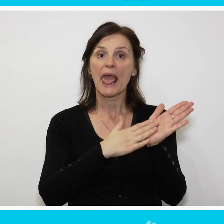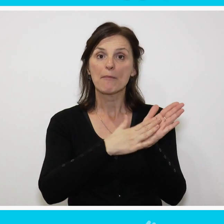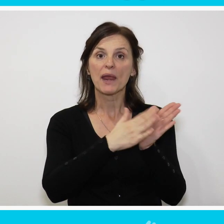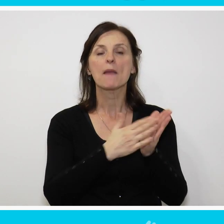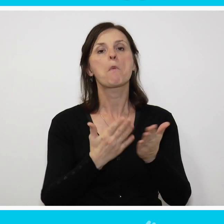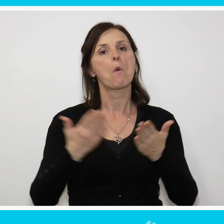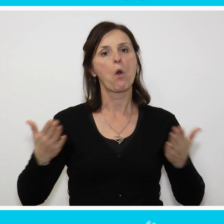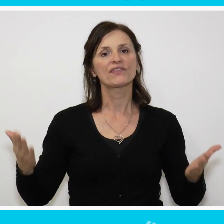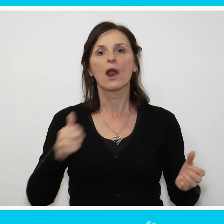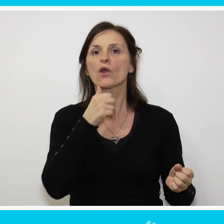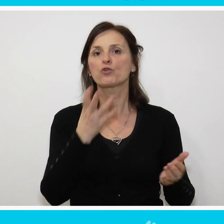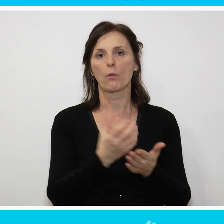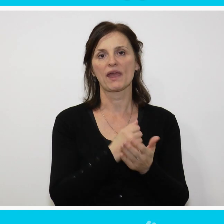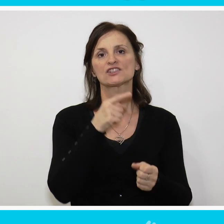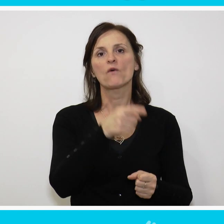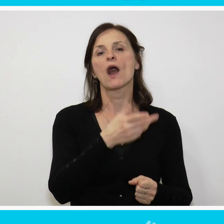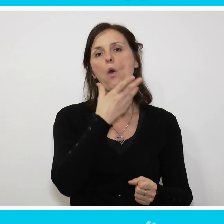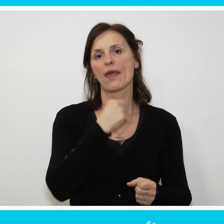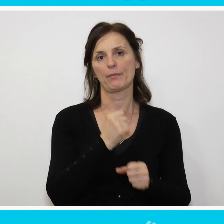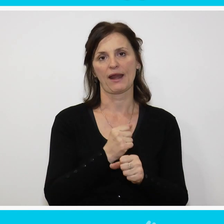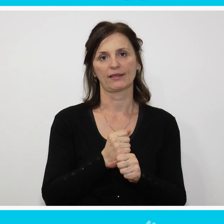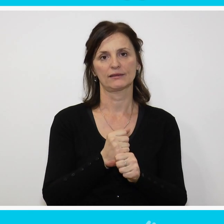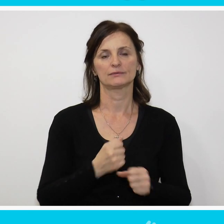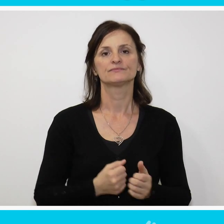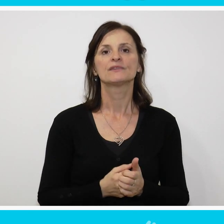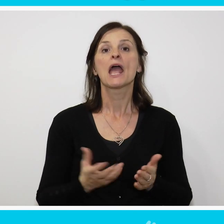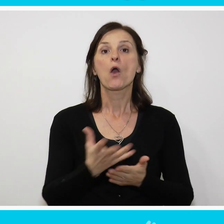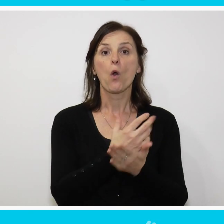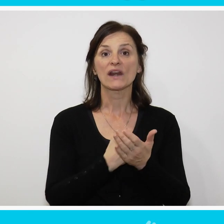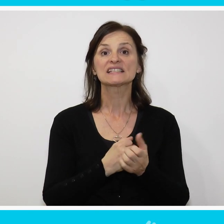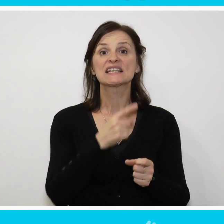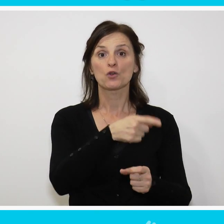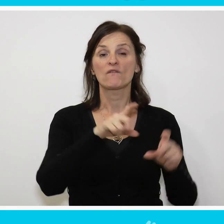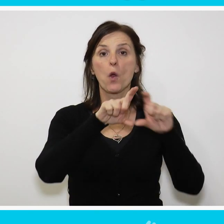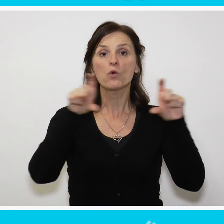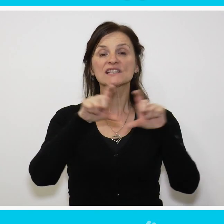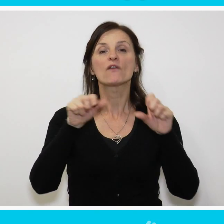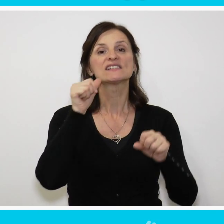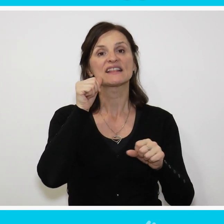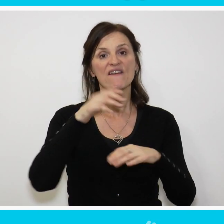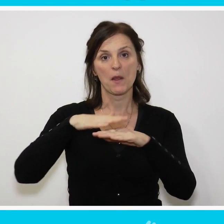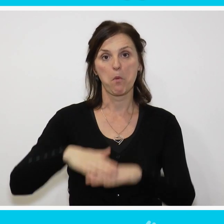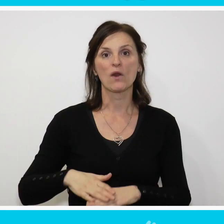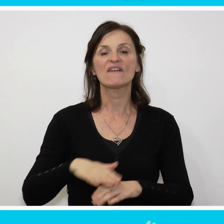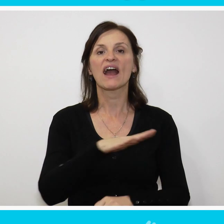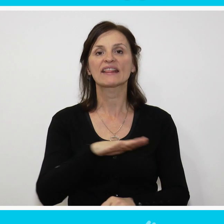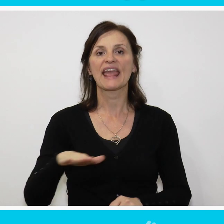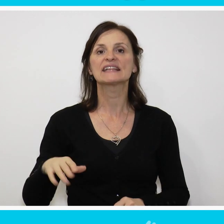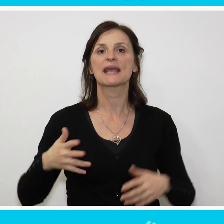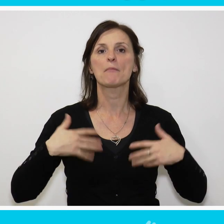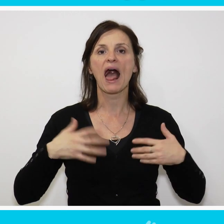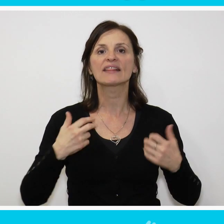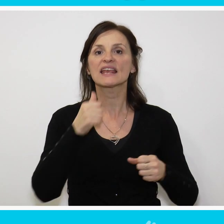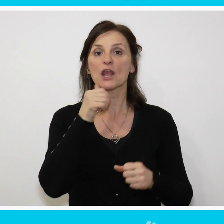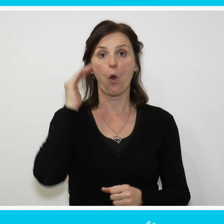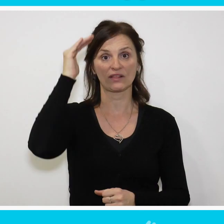po modelu i dobije se ovako lep rad. Korisnici ustanove za dnevni boravak